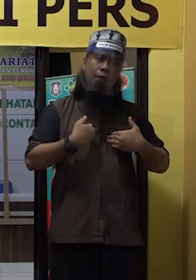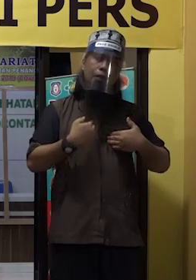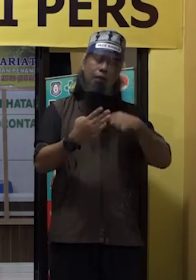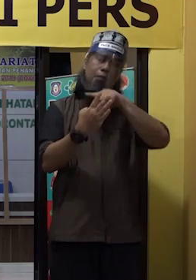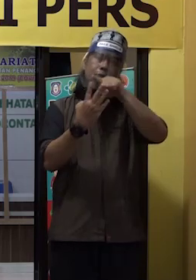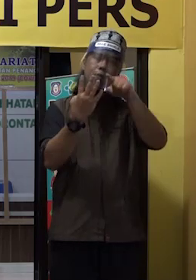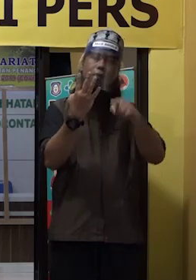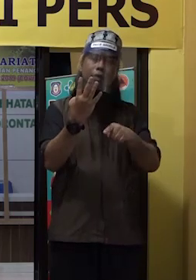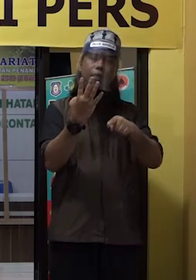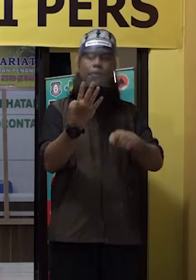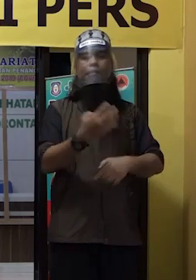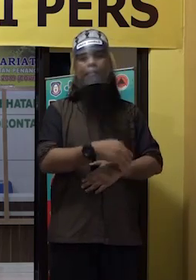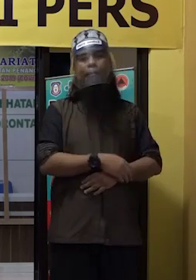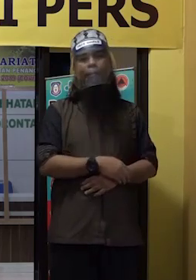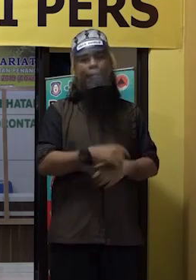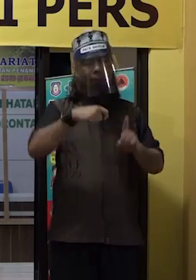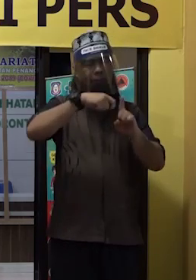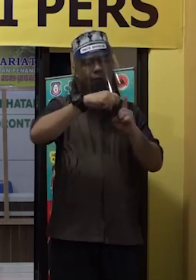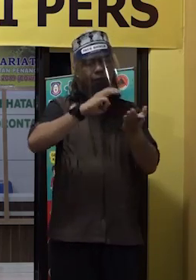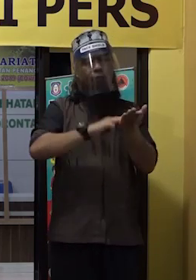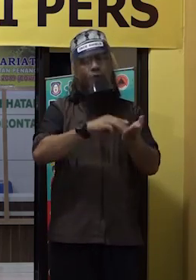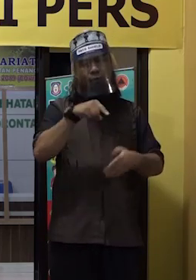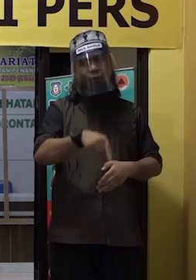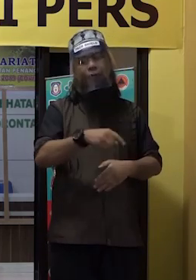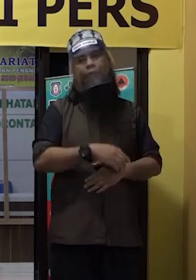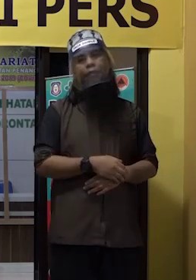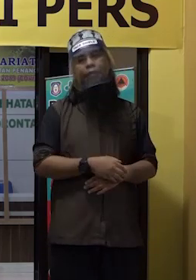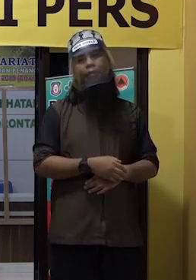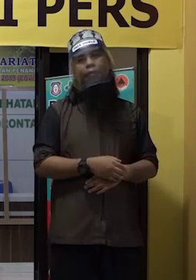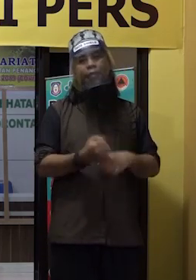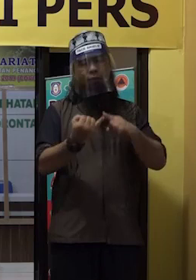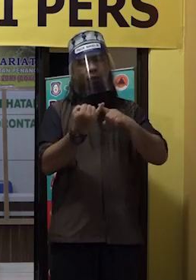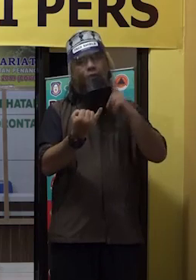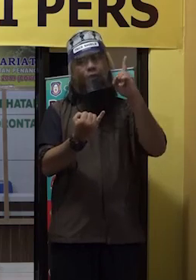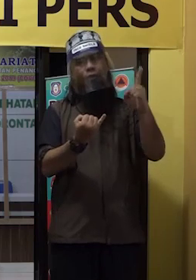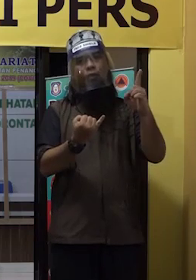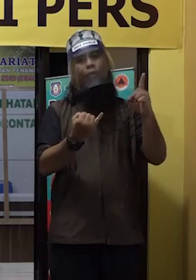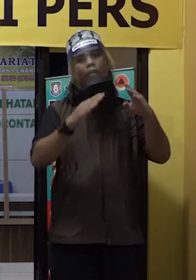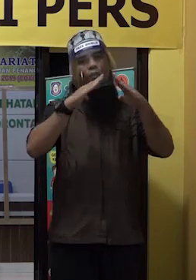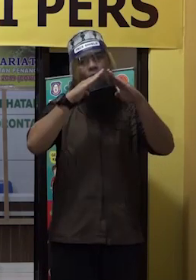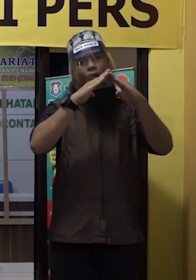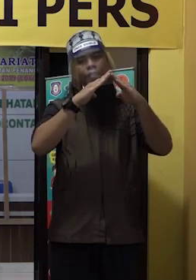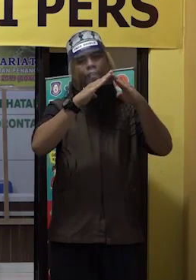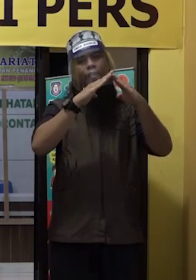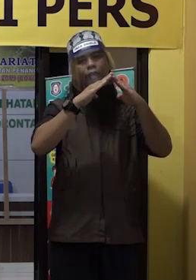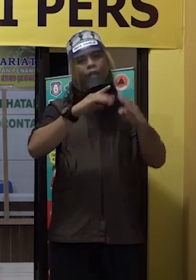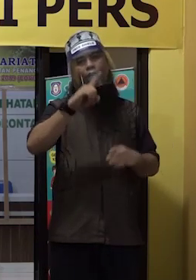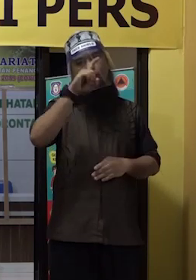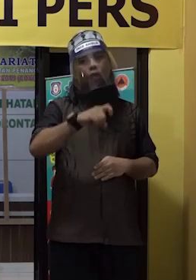untuk melakukan karantina mandiri, yakni rumahnya itu tentu harus